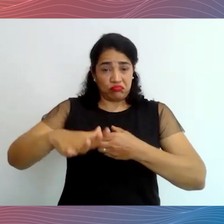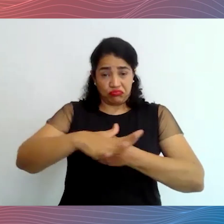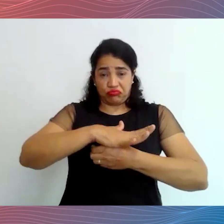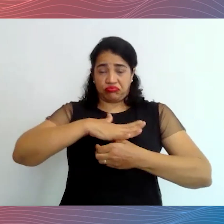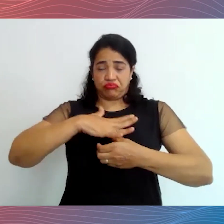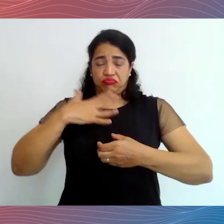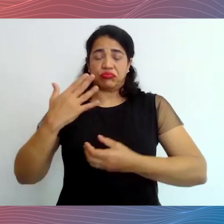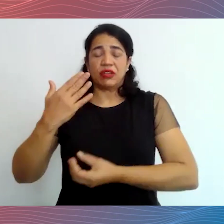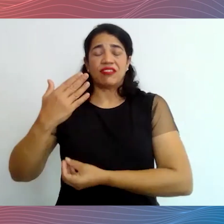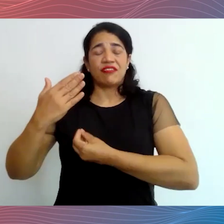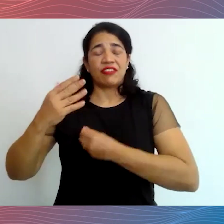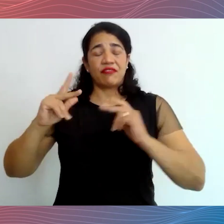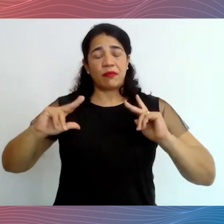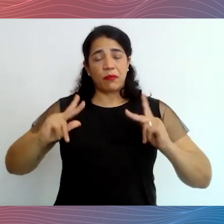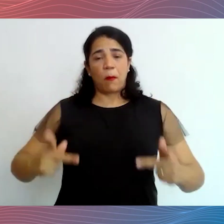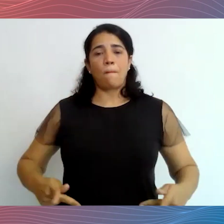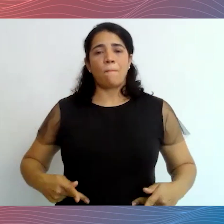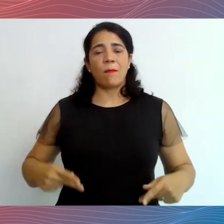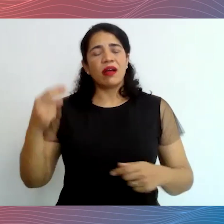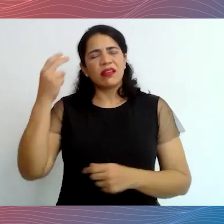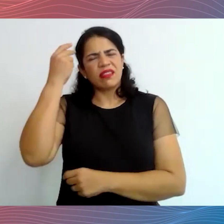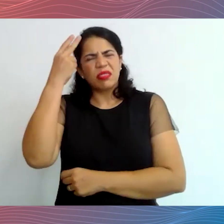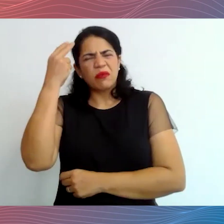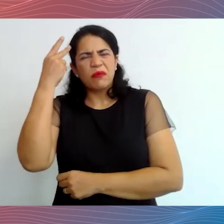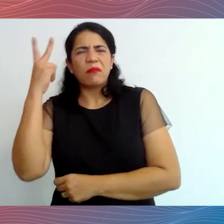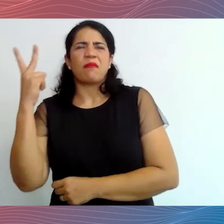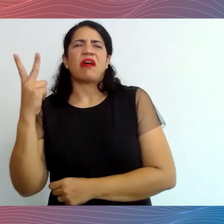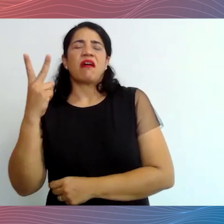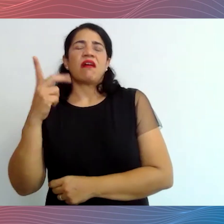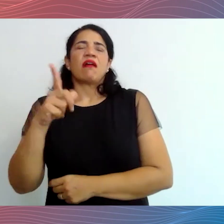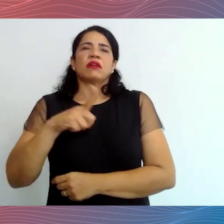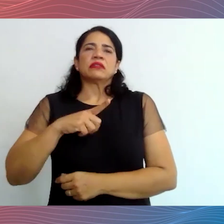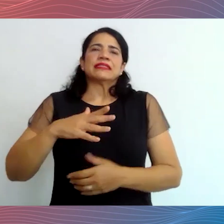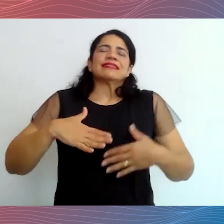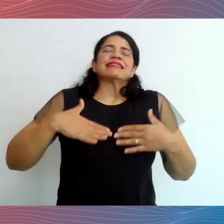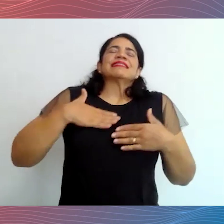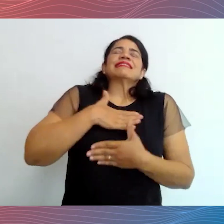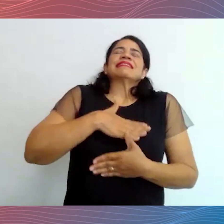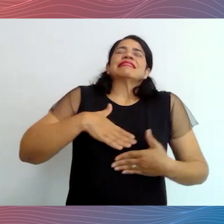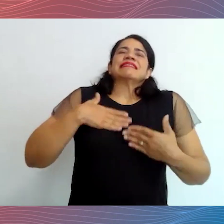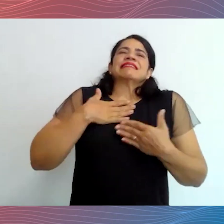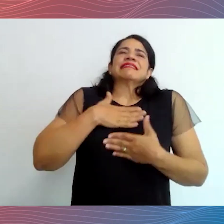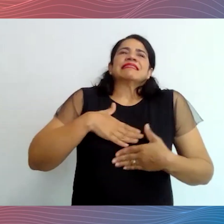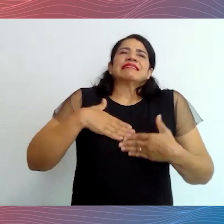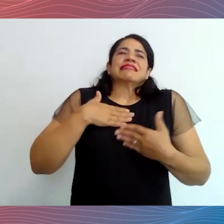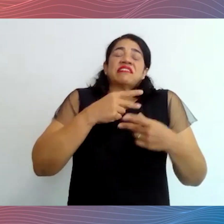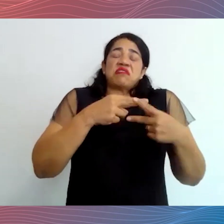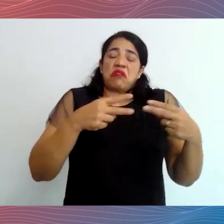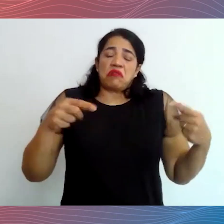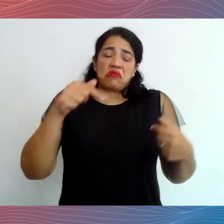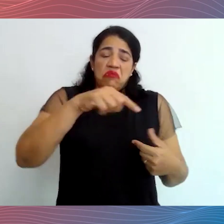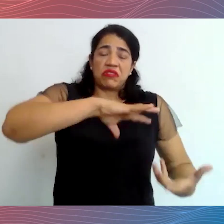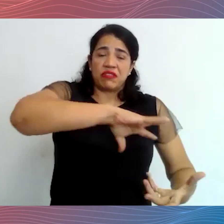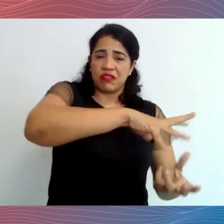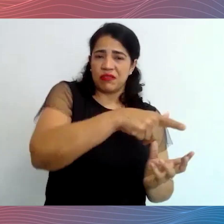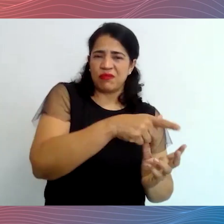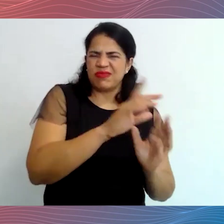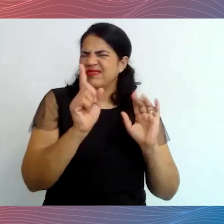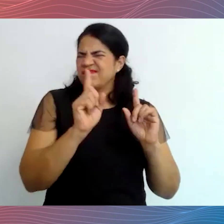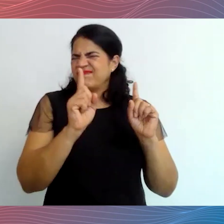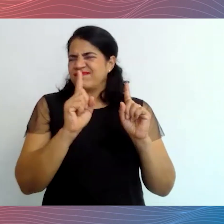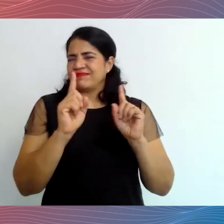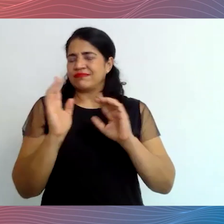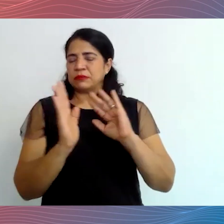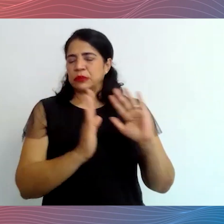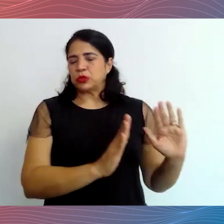no vinho deste mundo. E nós vamos nos distrair, irmãos, com tantas coisas que os homens correm atrás, não é isso? Atrás do